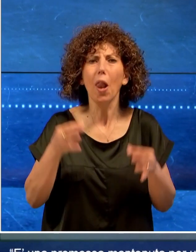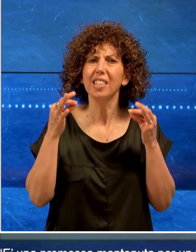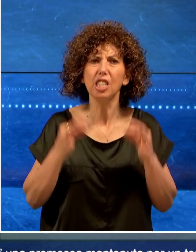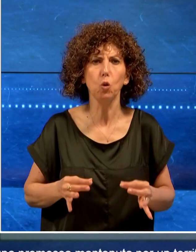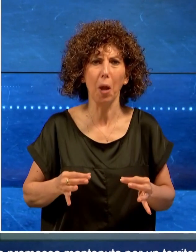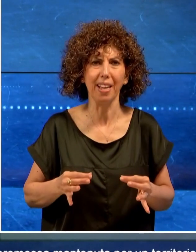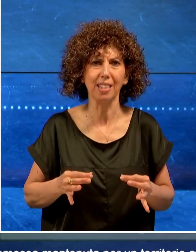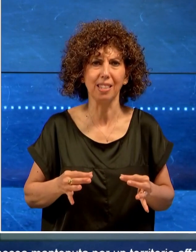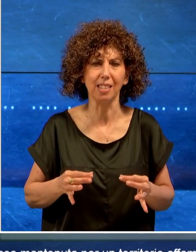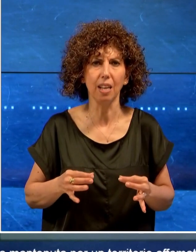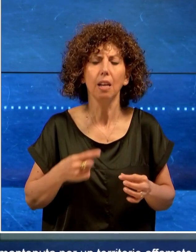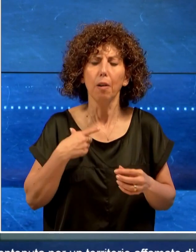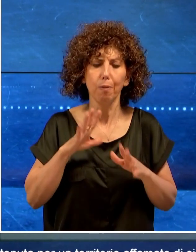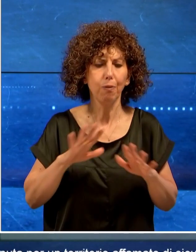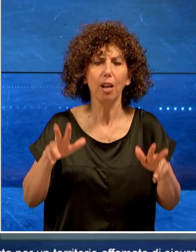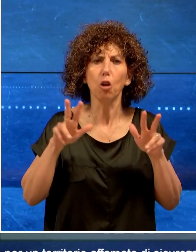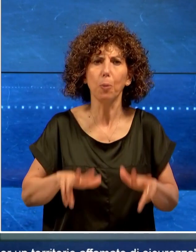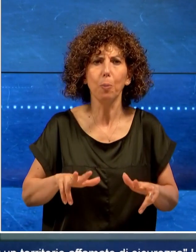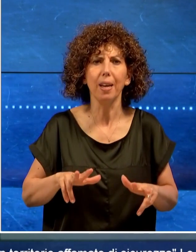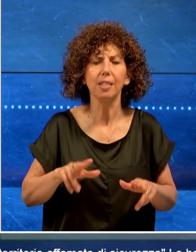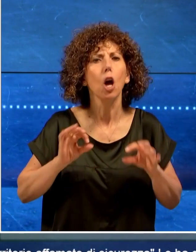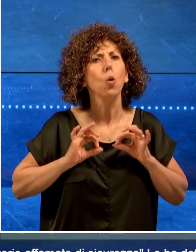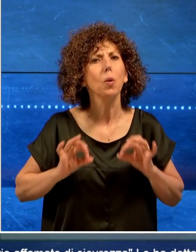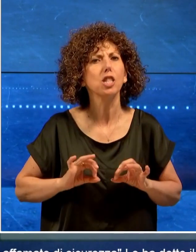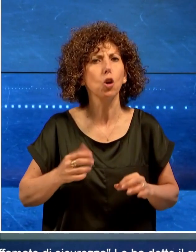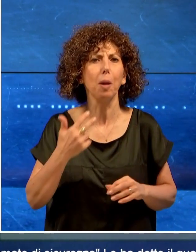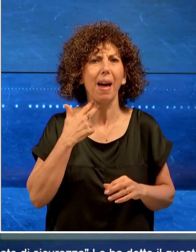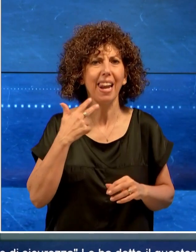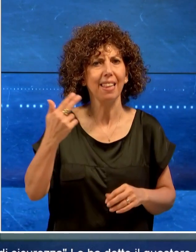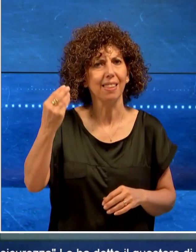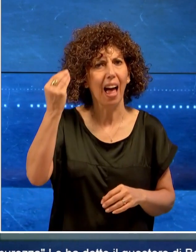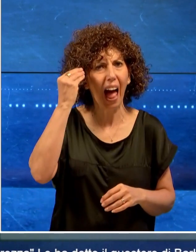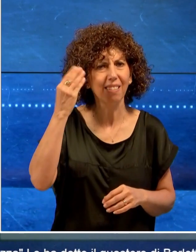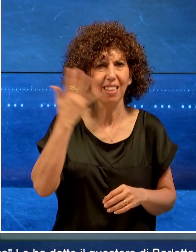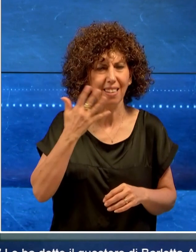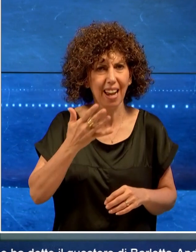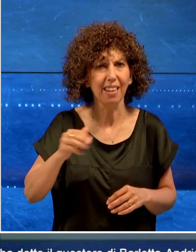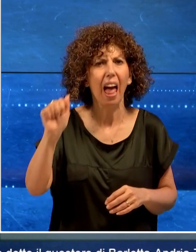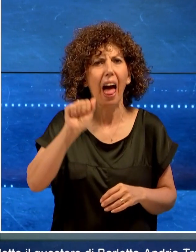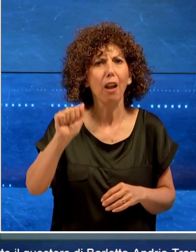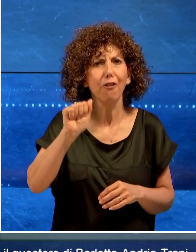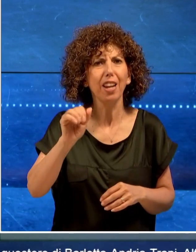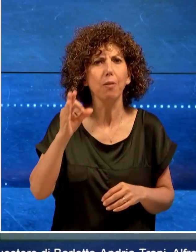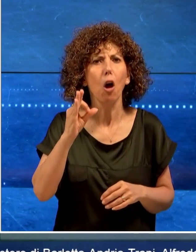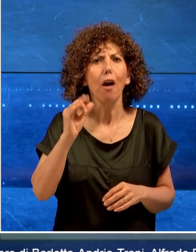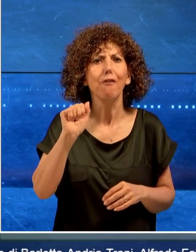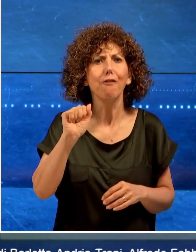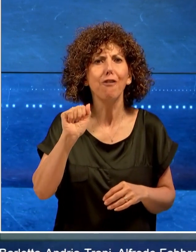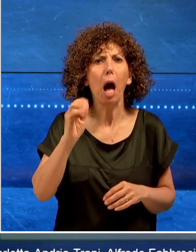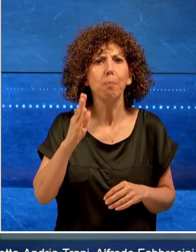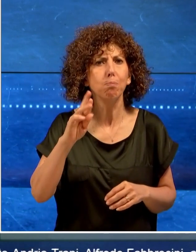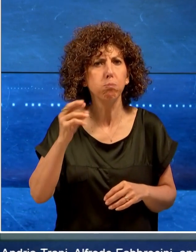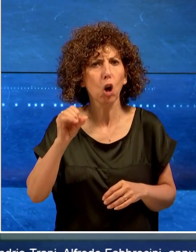detto il questore di batletta Andria Trani Alfredo fabbrocini